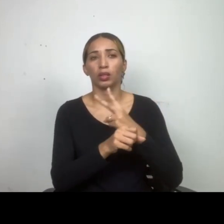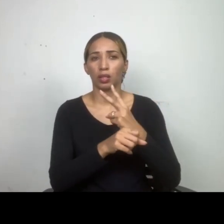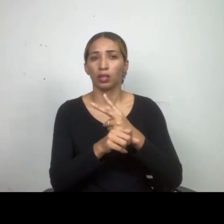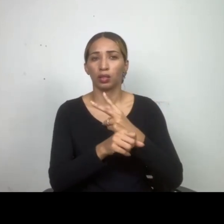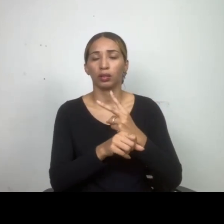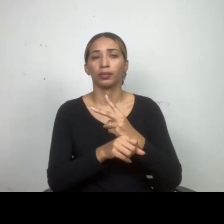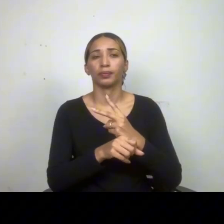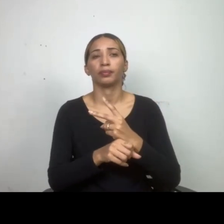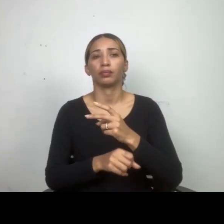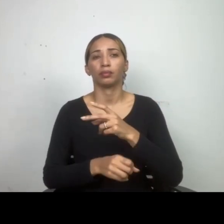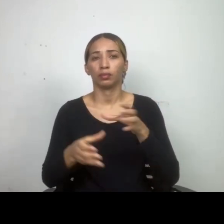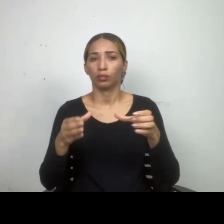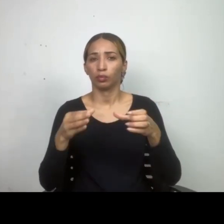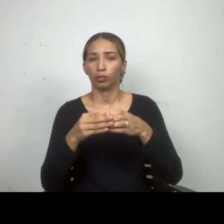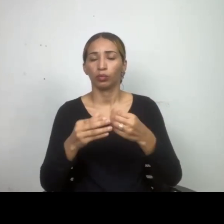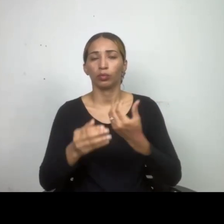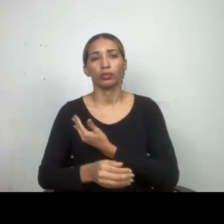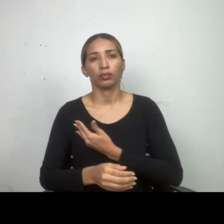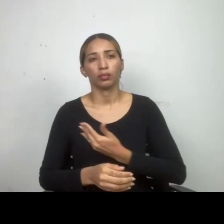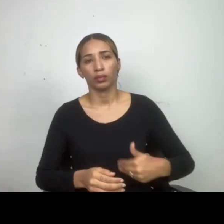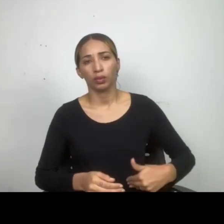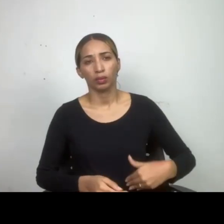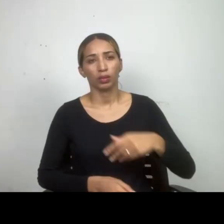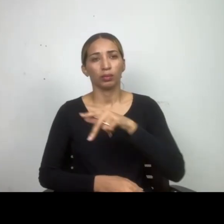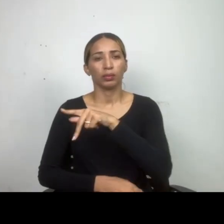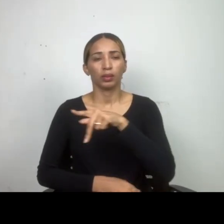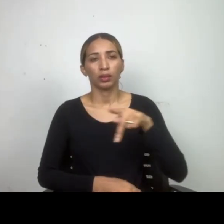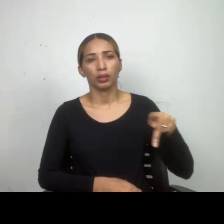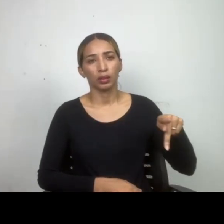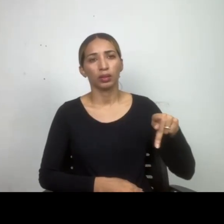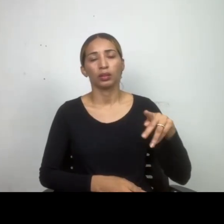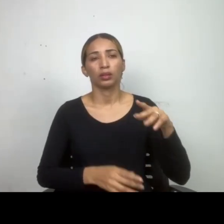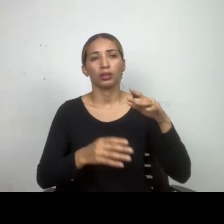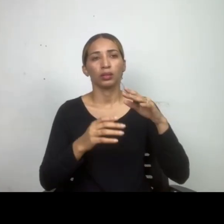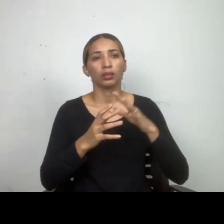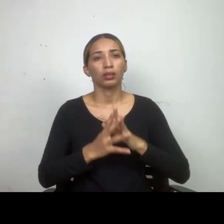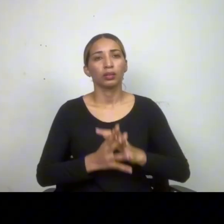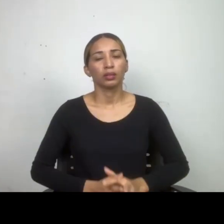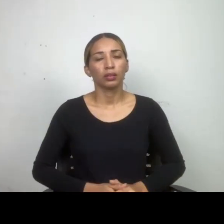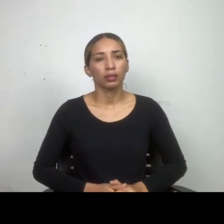nossa análise, reduzido, baixo, né,